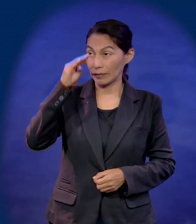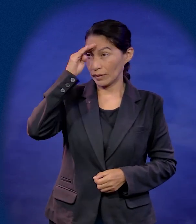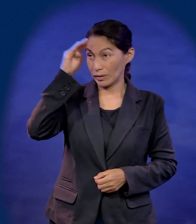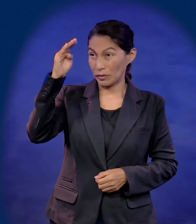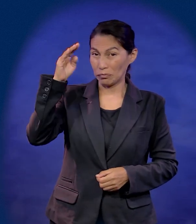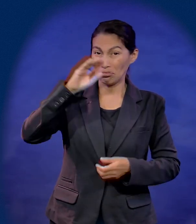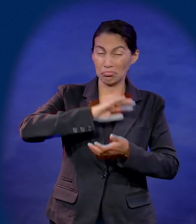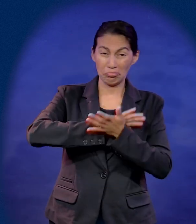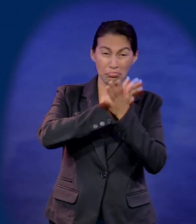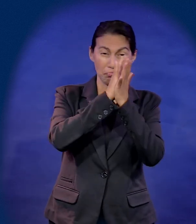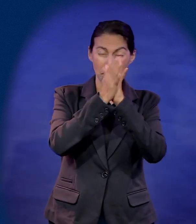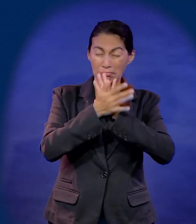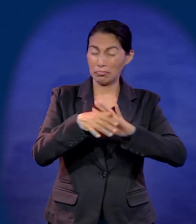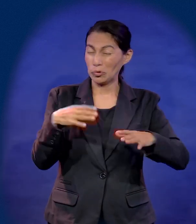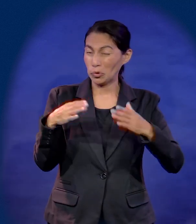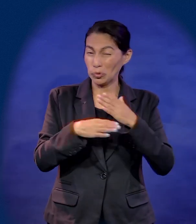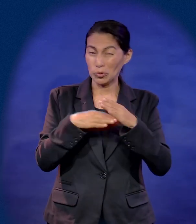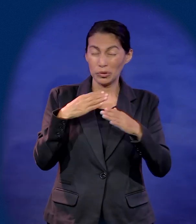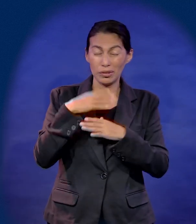buscar. Ven.